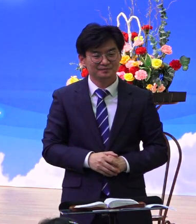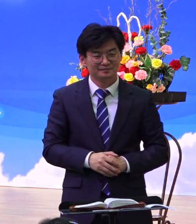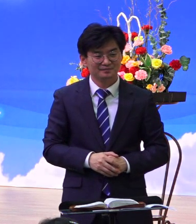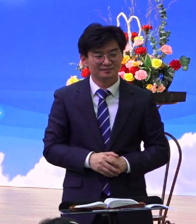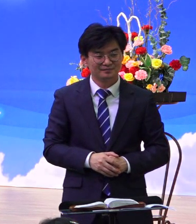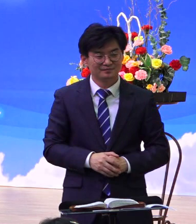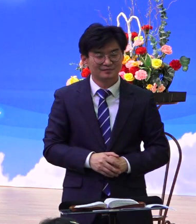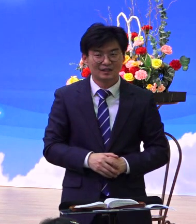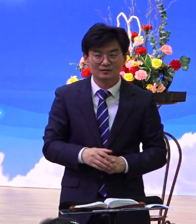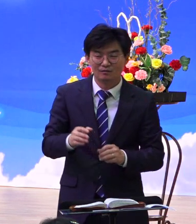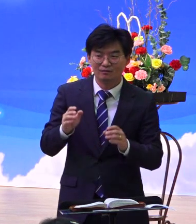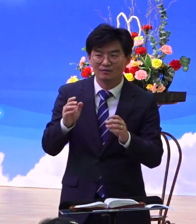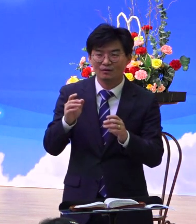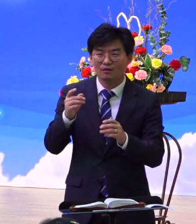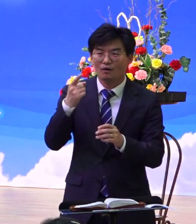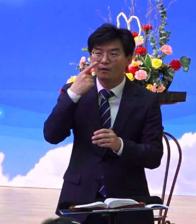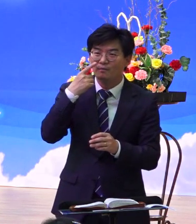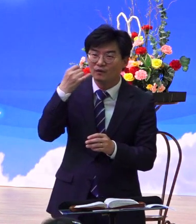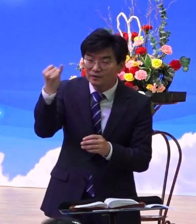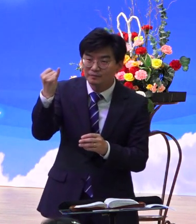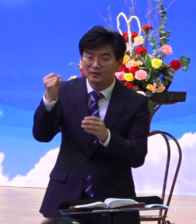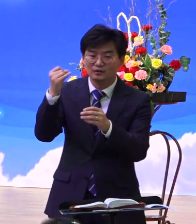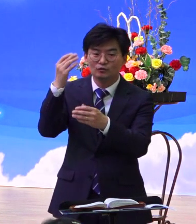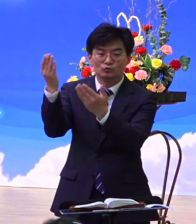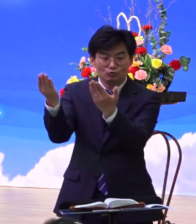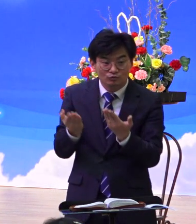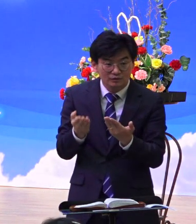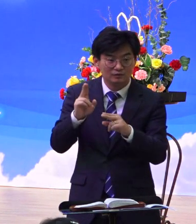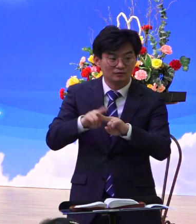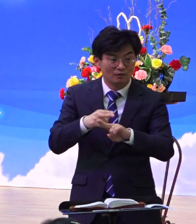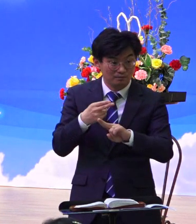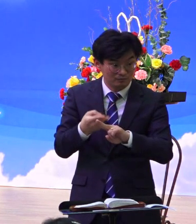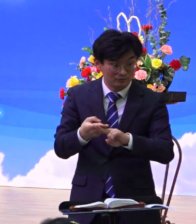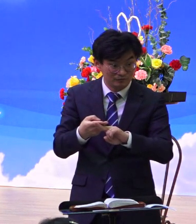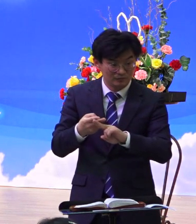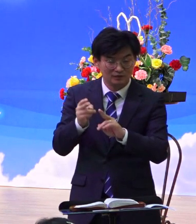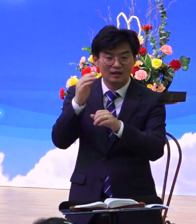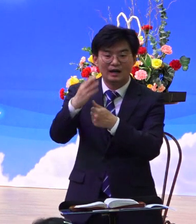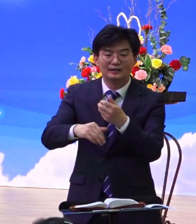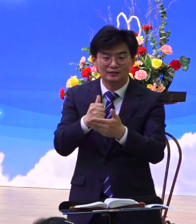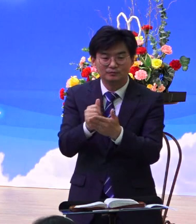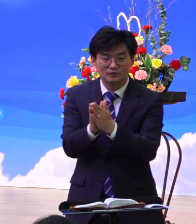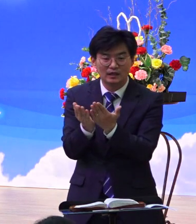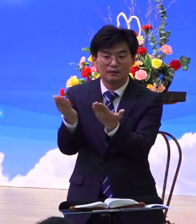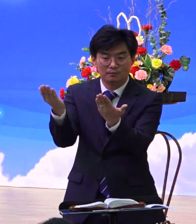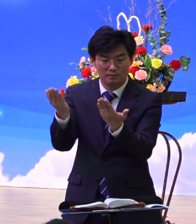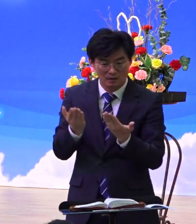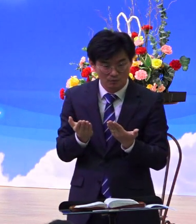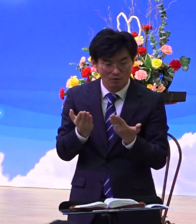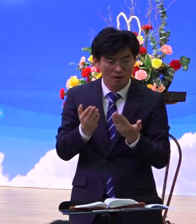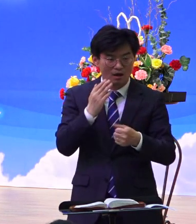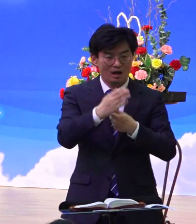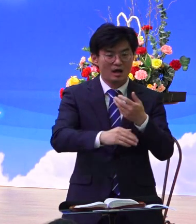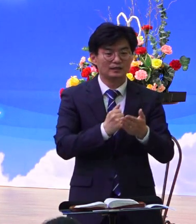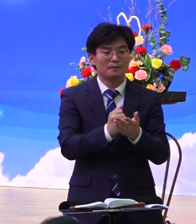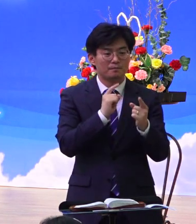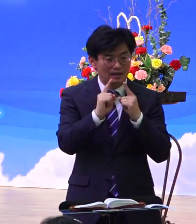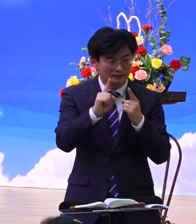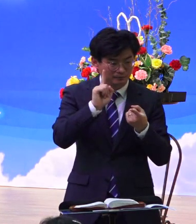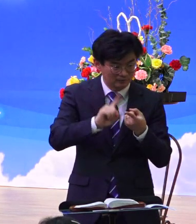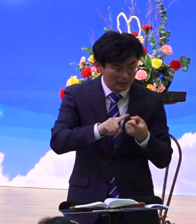링컨은 어머니에게서 성경을 받고 어머니 유언대로 성경을 읽으면서 그 말씀의 뜻을 생각하고 그 말씀대로